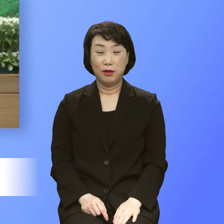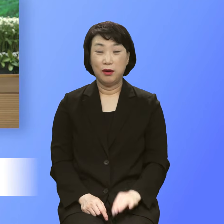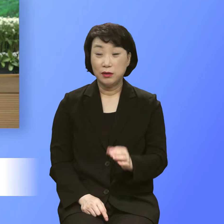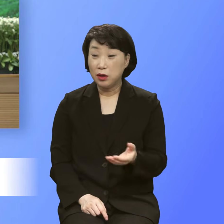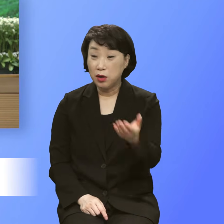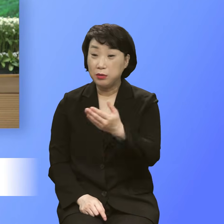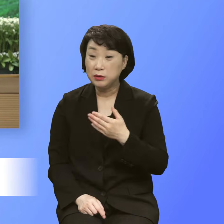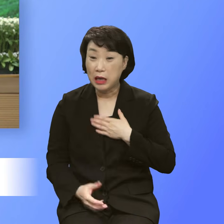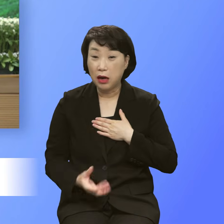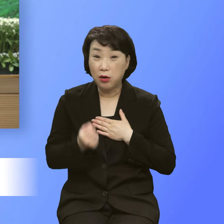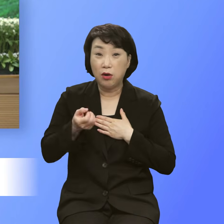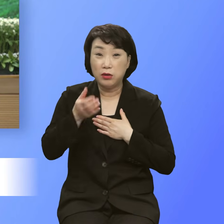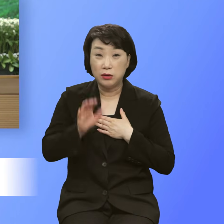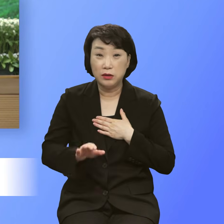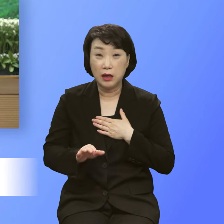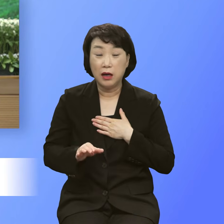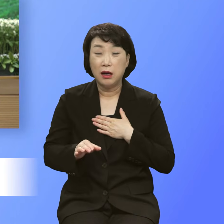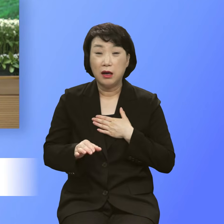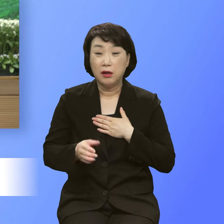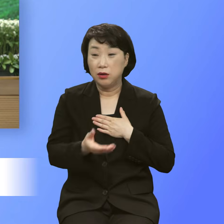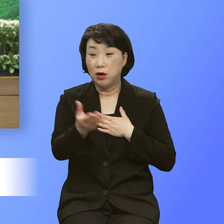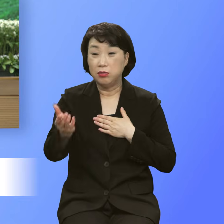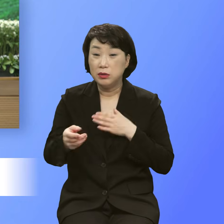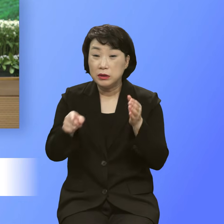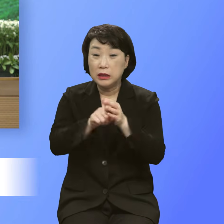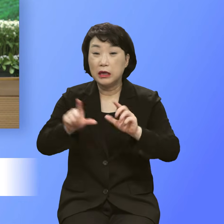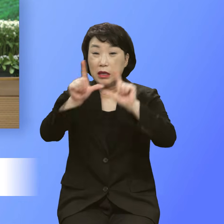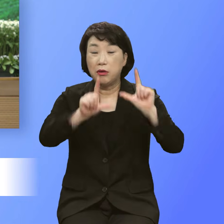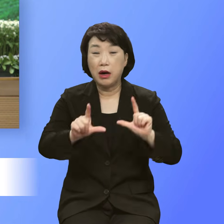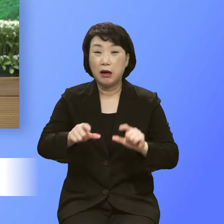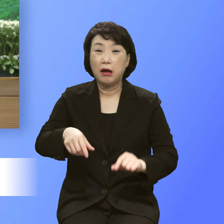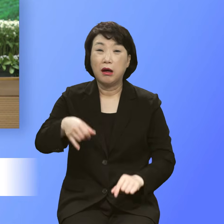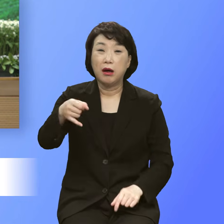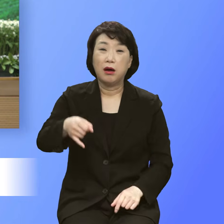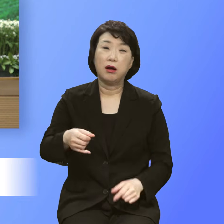근데 내 것인데 그렇게 시덥지 않게 신앙생활이야?